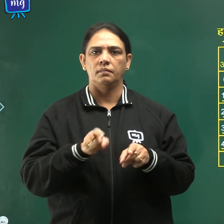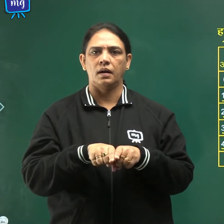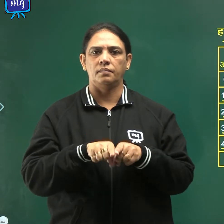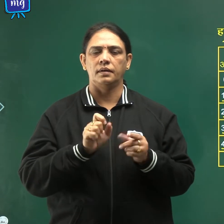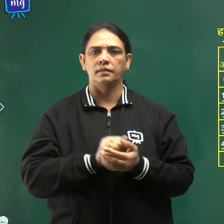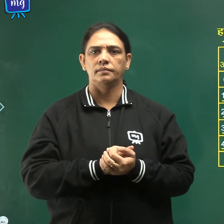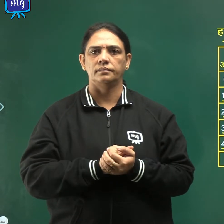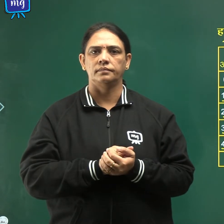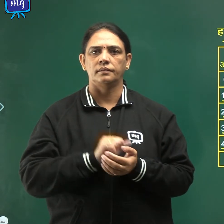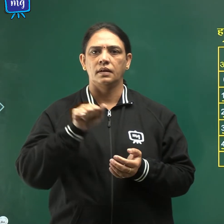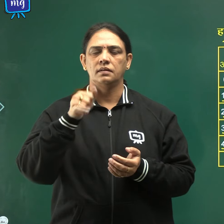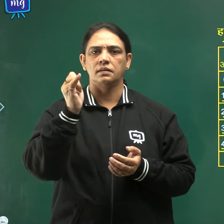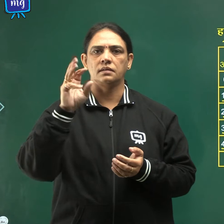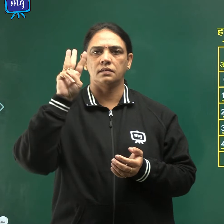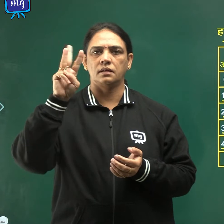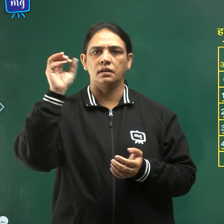बराबर 630।